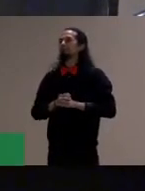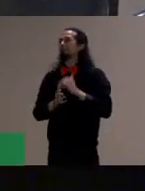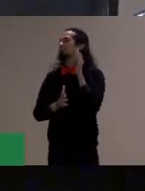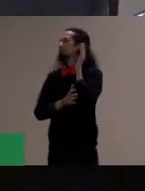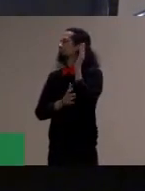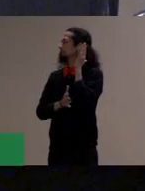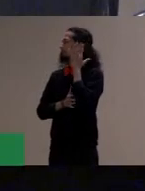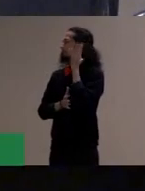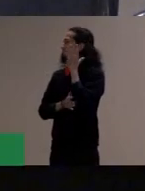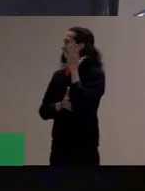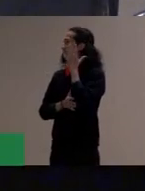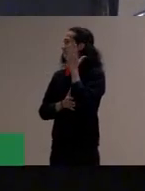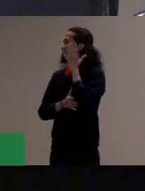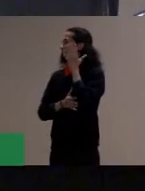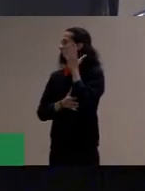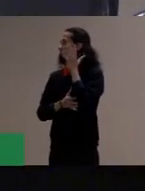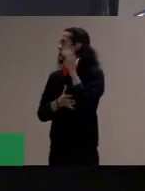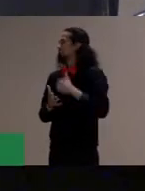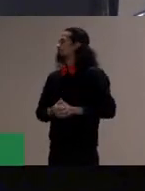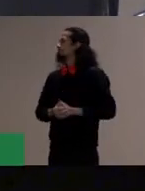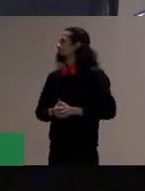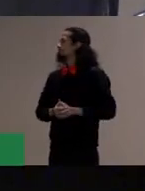E aí